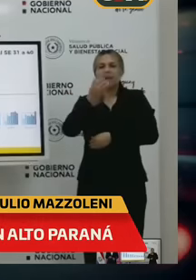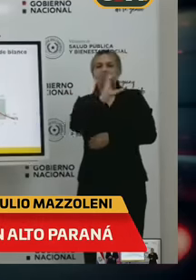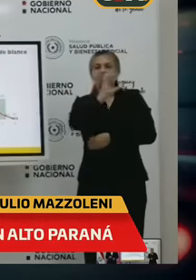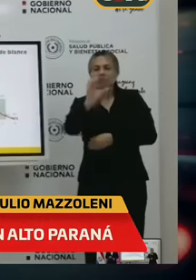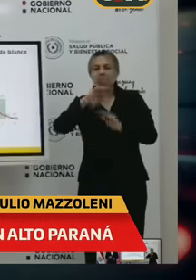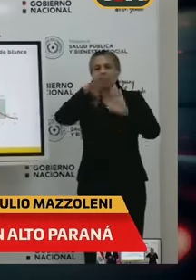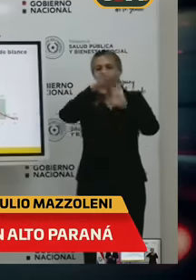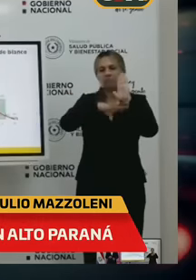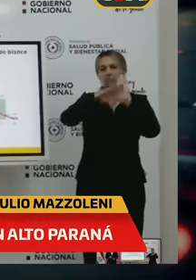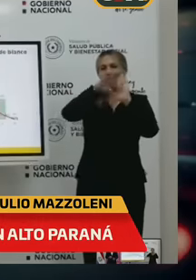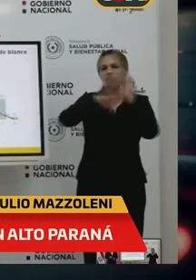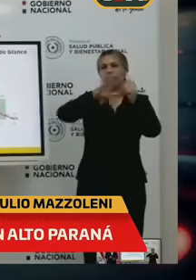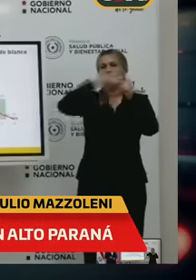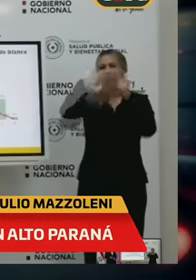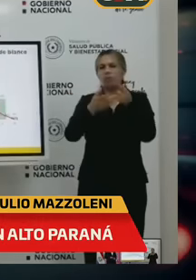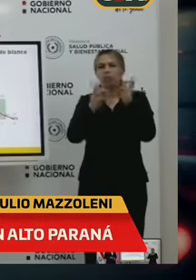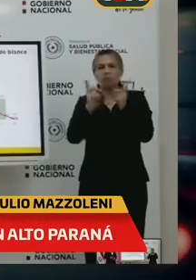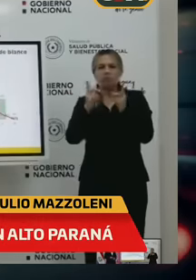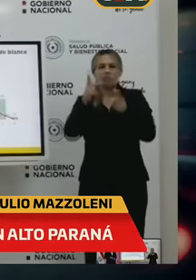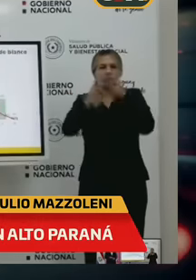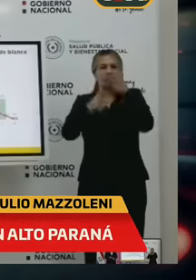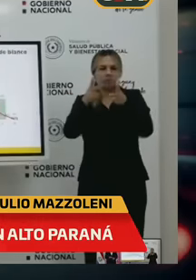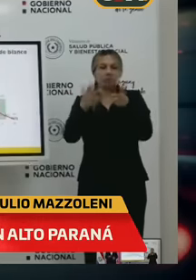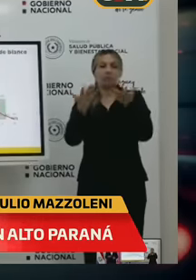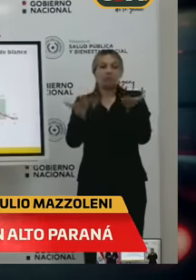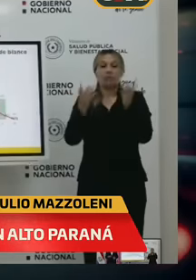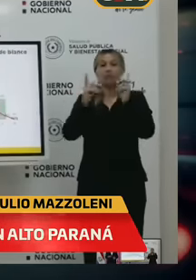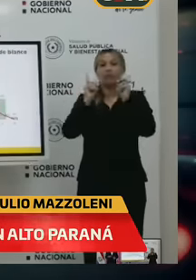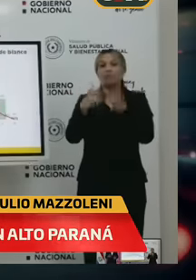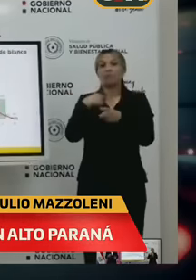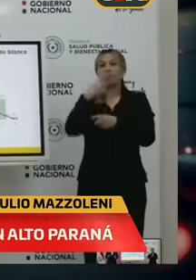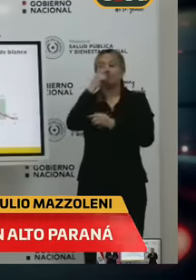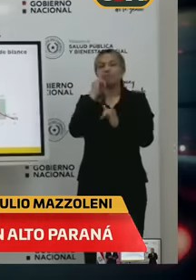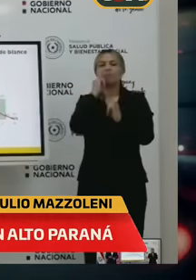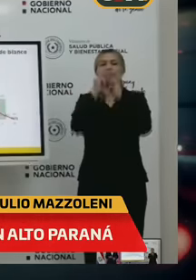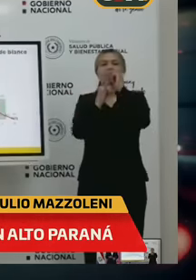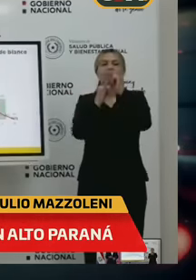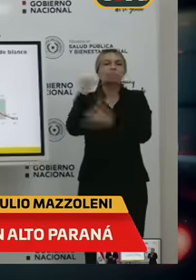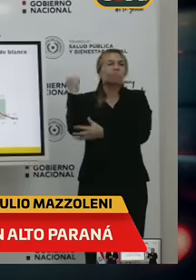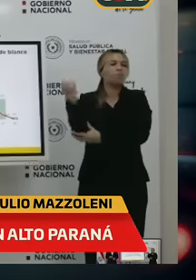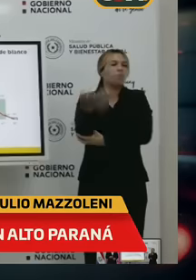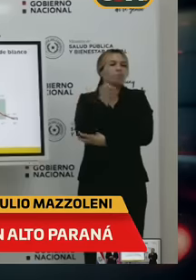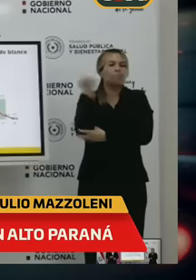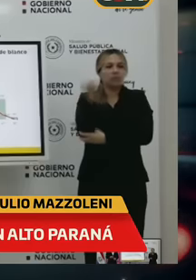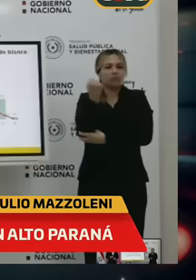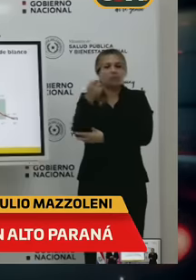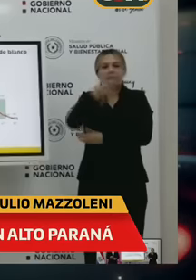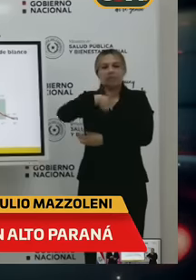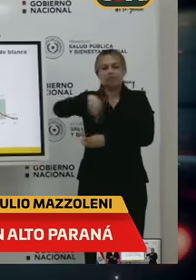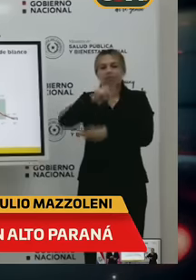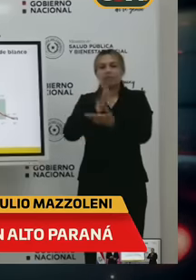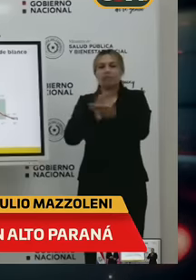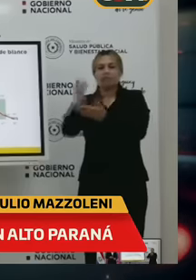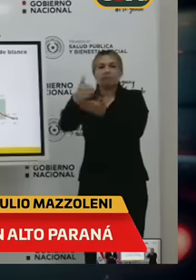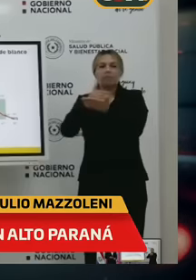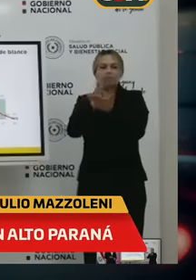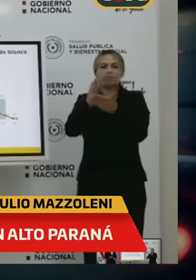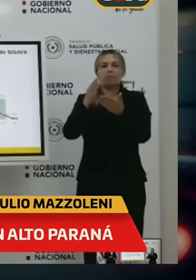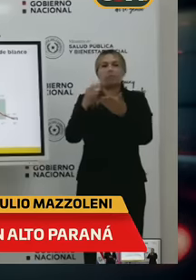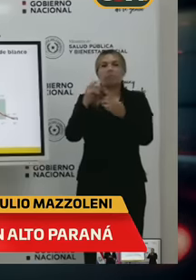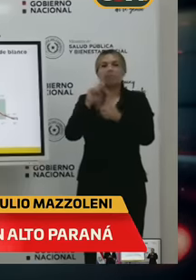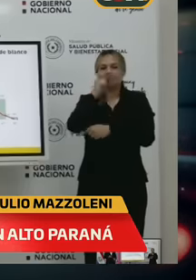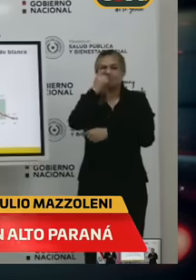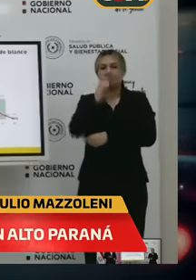ya mantenemos continuamente, también quiero señalarles la importancia de seguir colaborando con los testeos cuando